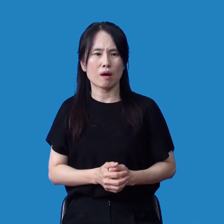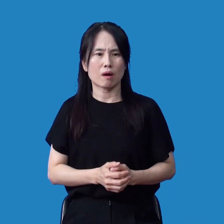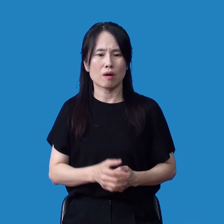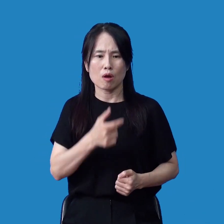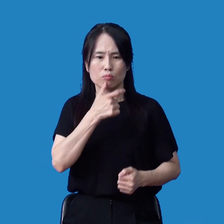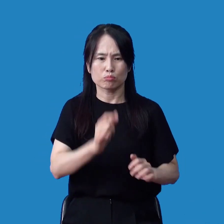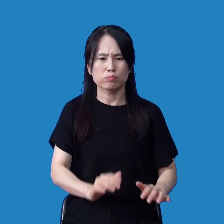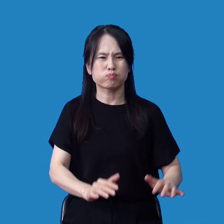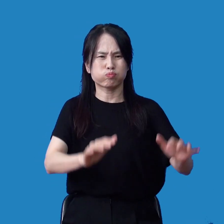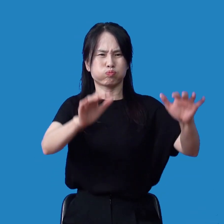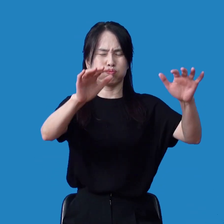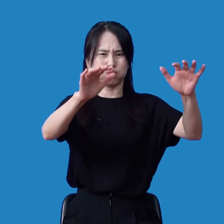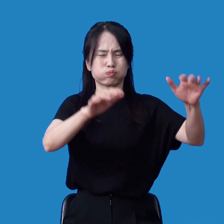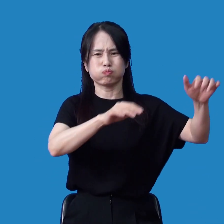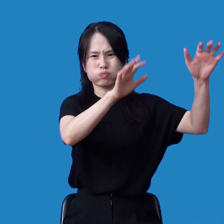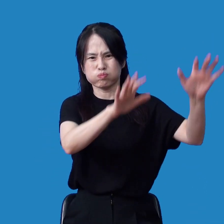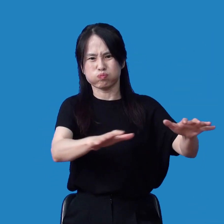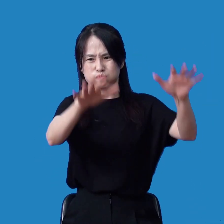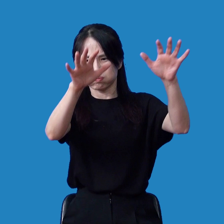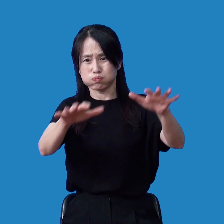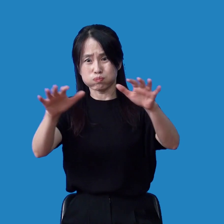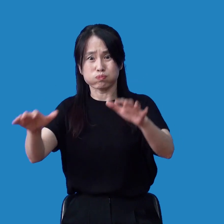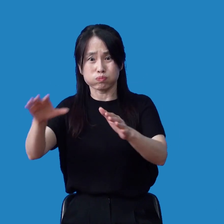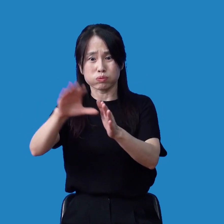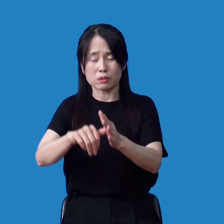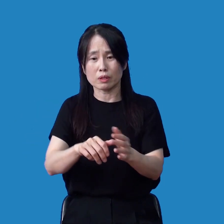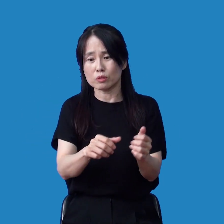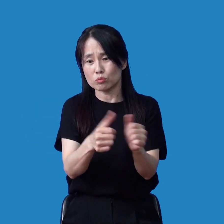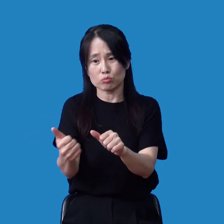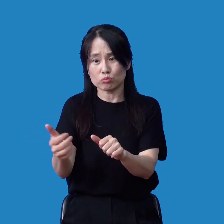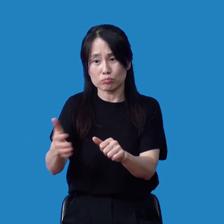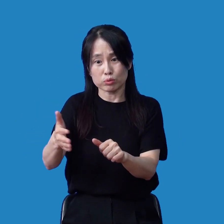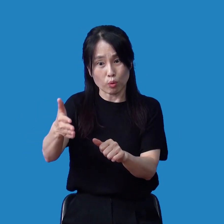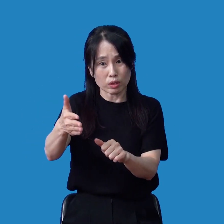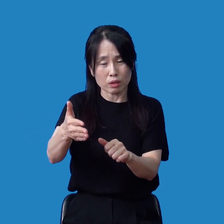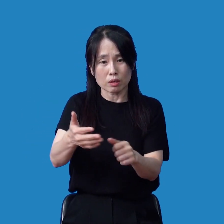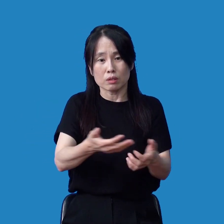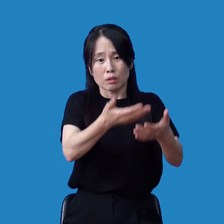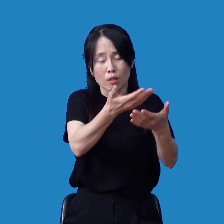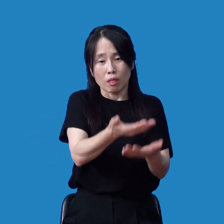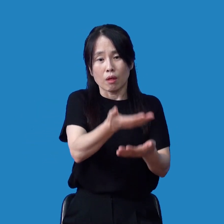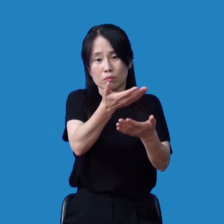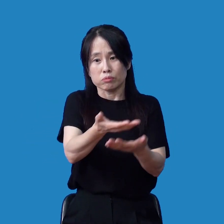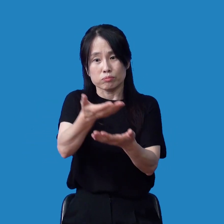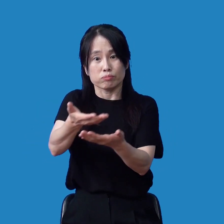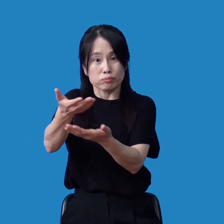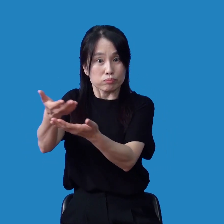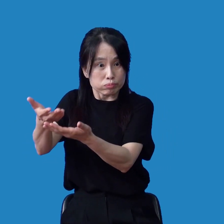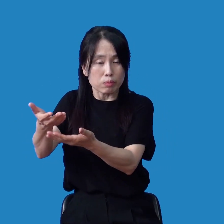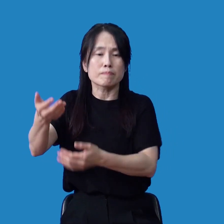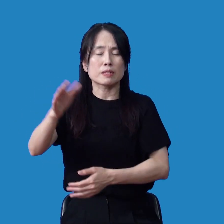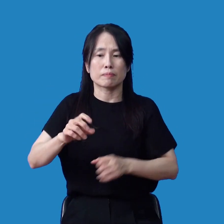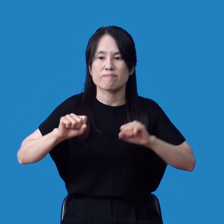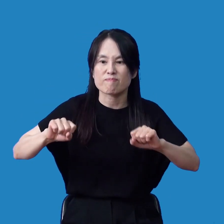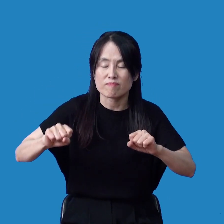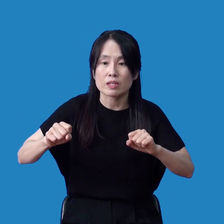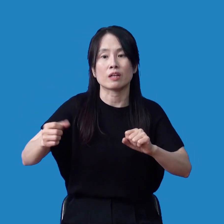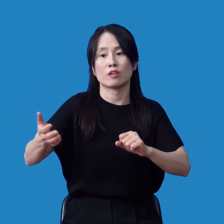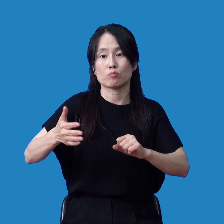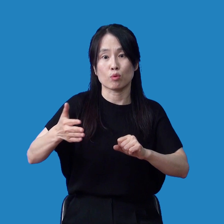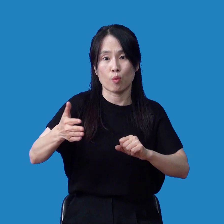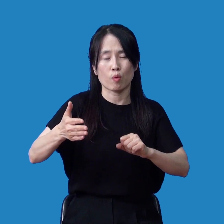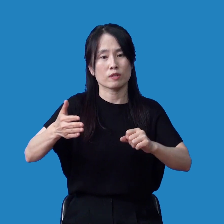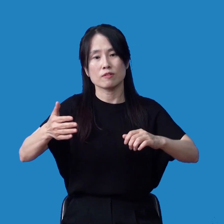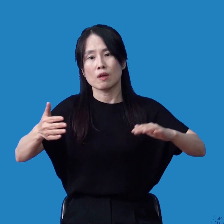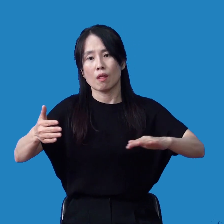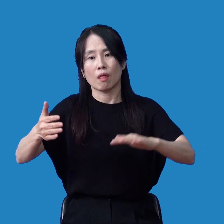탕류가 확 쏟아져 내려올 때에 죽은 고기는 뭐 어디까지든지 떠내려가지만은 산 고기는 그 탕류를 거슬러 올라가지